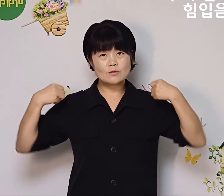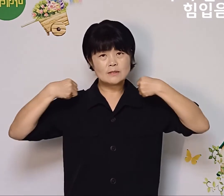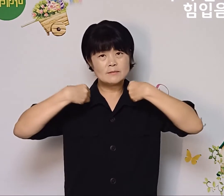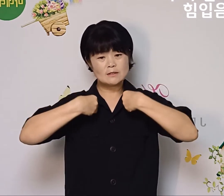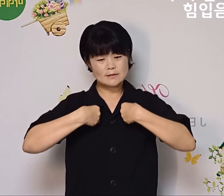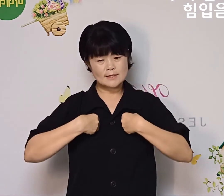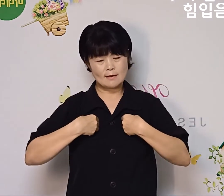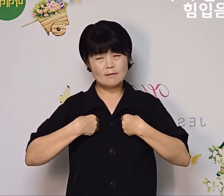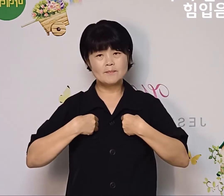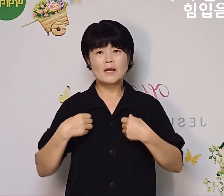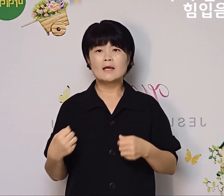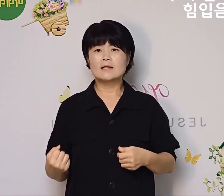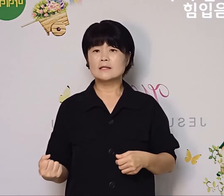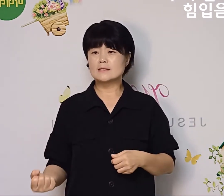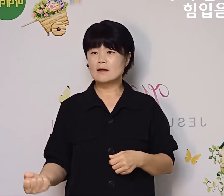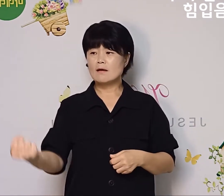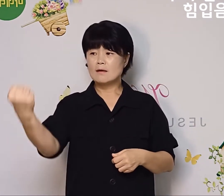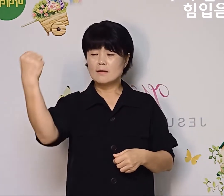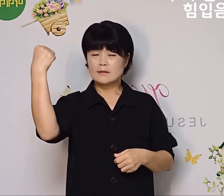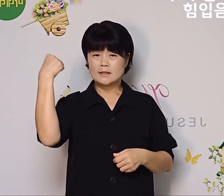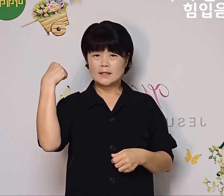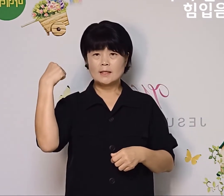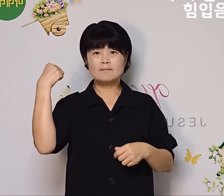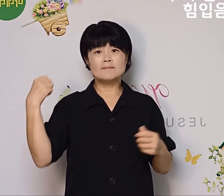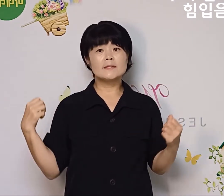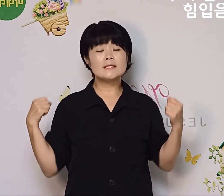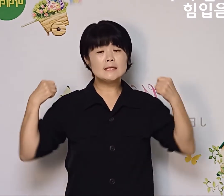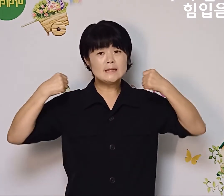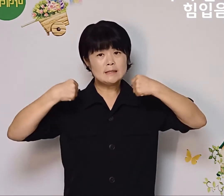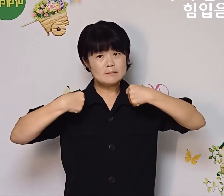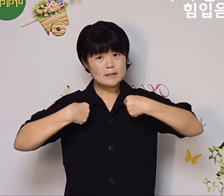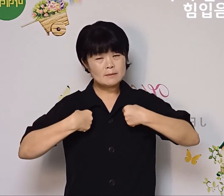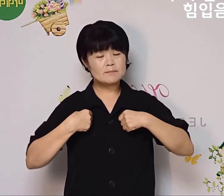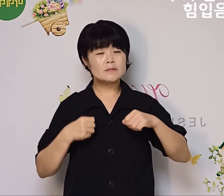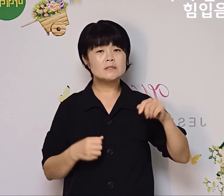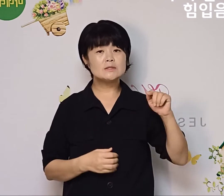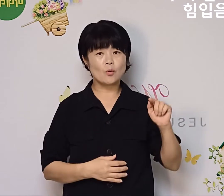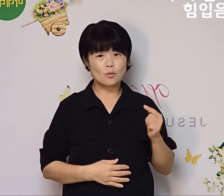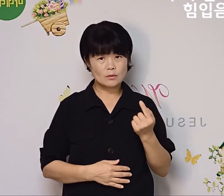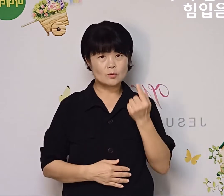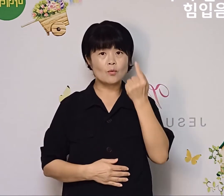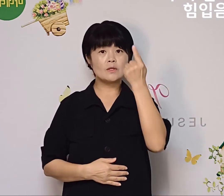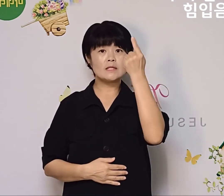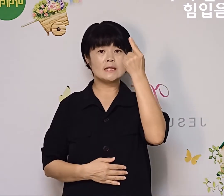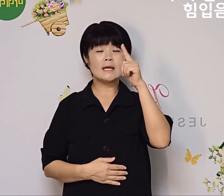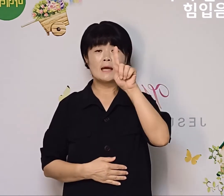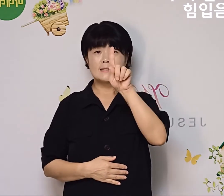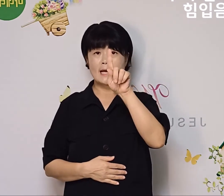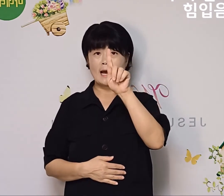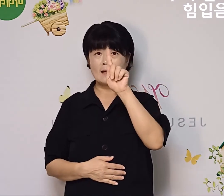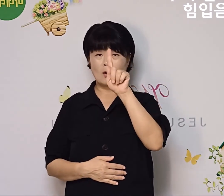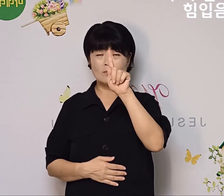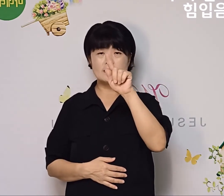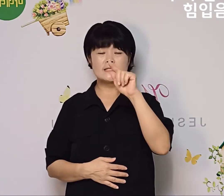입는 것처럼 그래서 힘 임입으로 동기 자